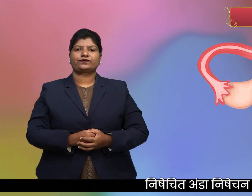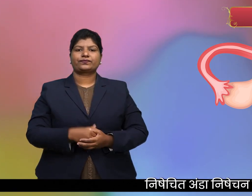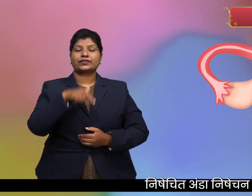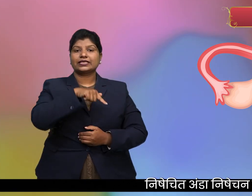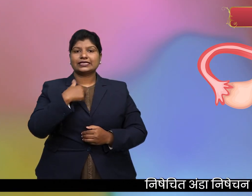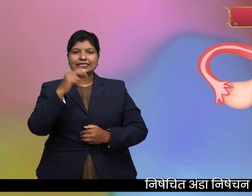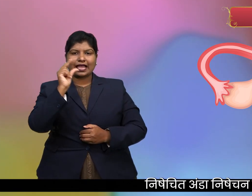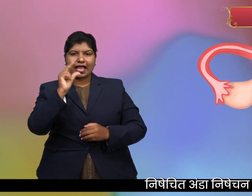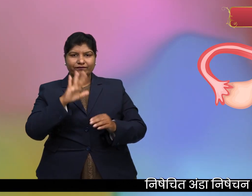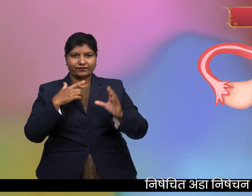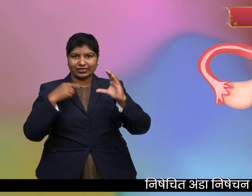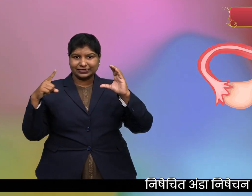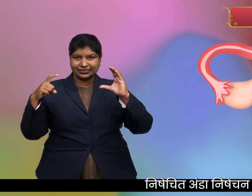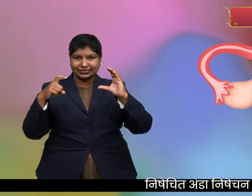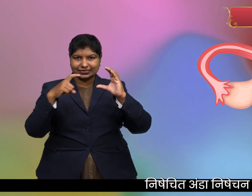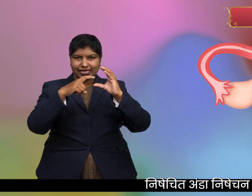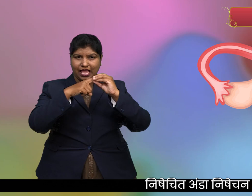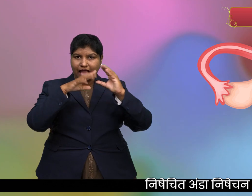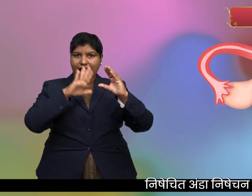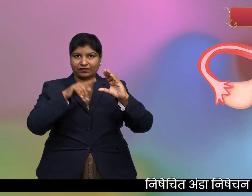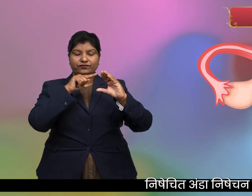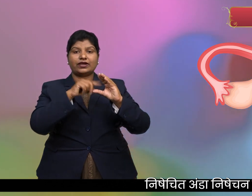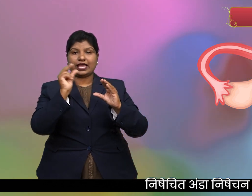निषेचित अंडा निषेचन के बाद